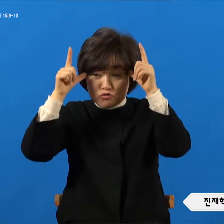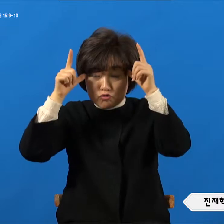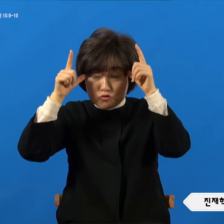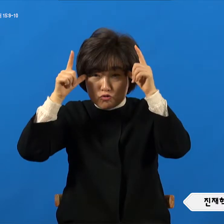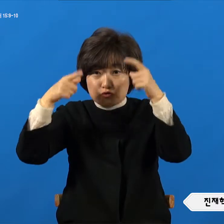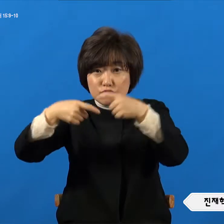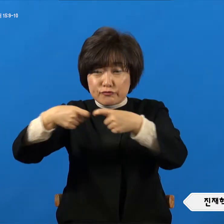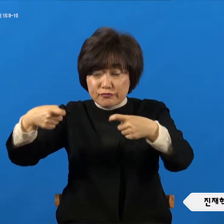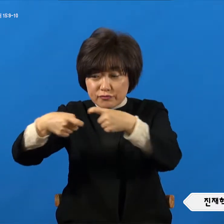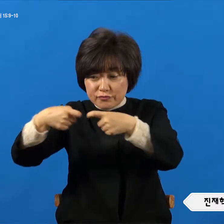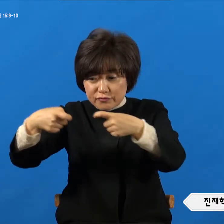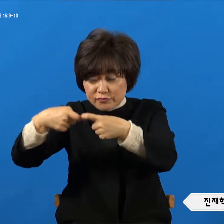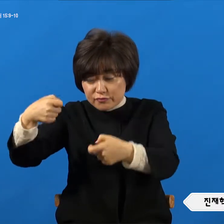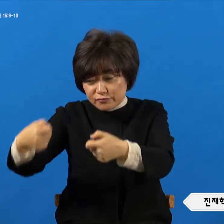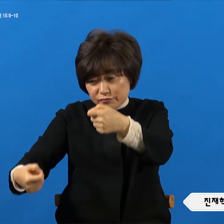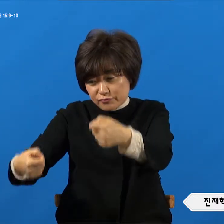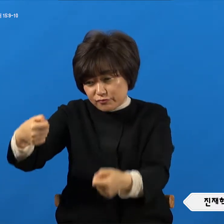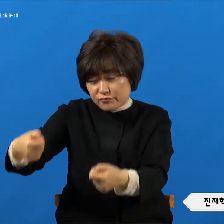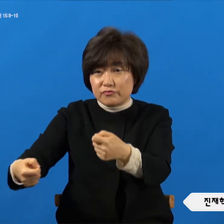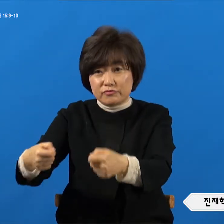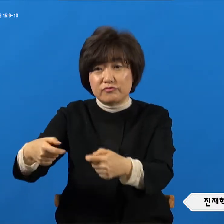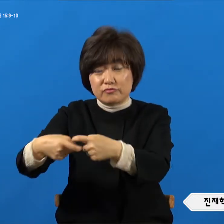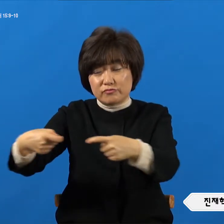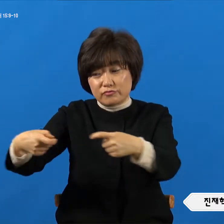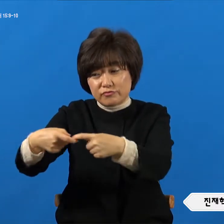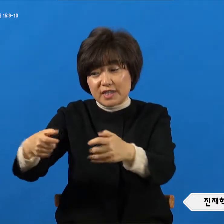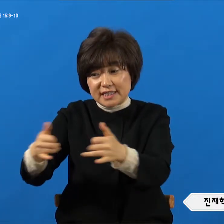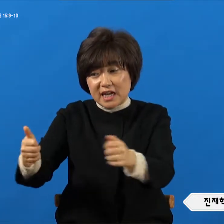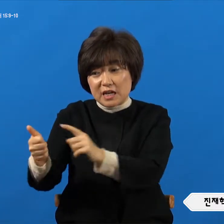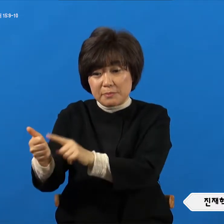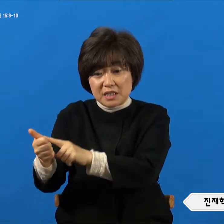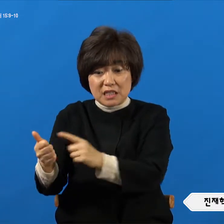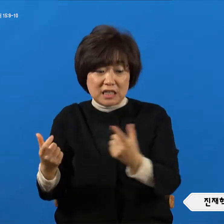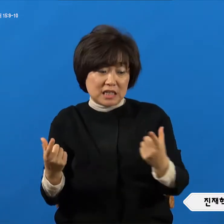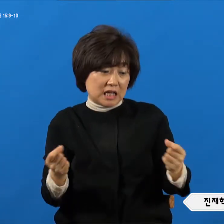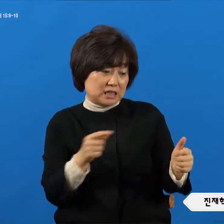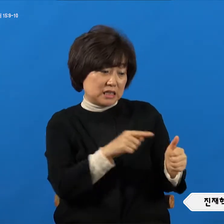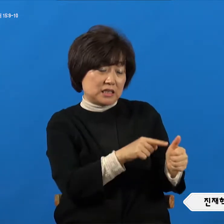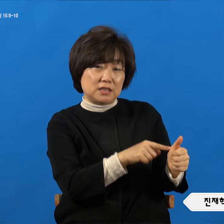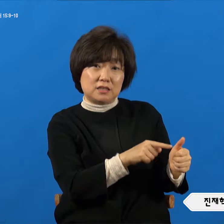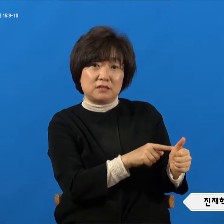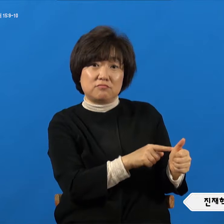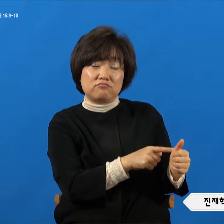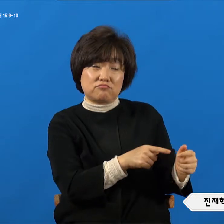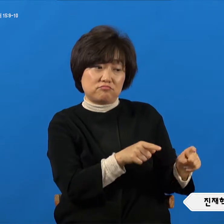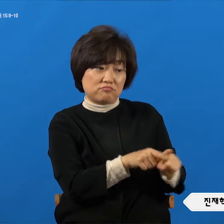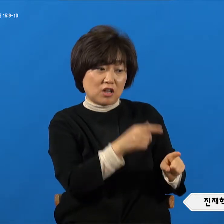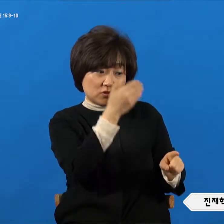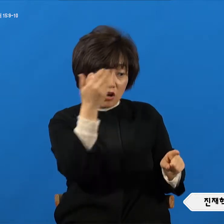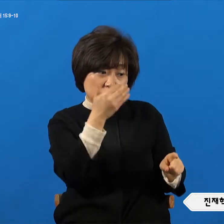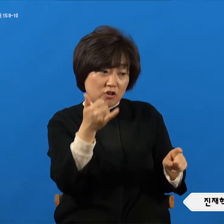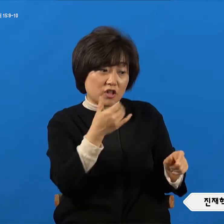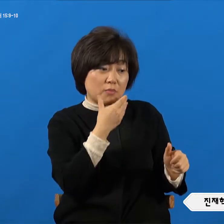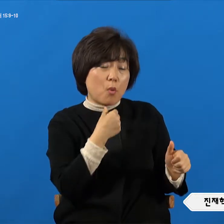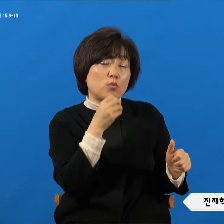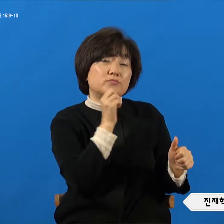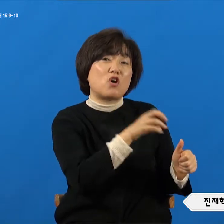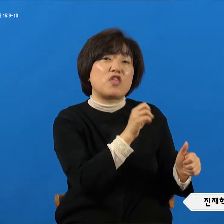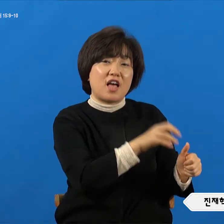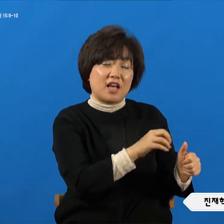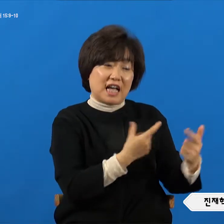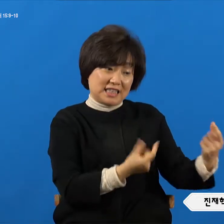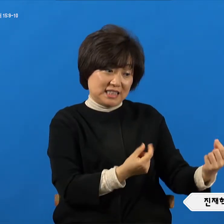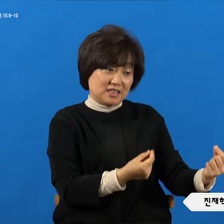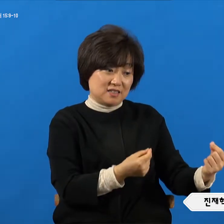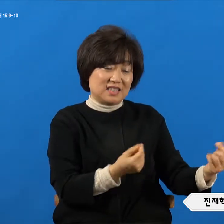그 구두수성공이었던 에드워드 킴벌이 함께 구두수성공이었던 한 청년에게 복음을